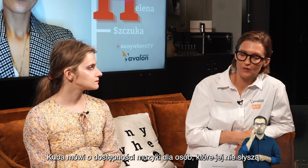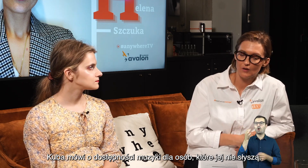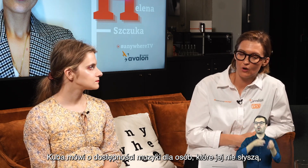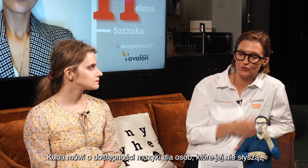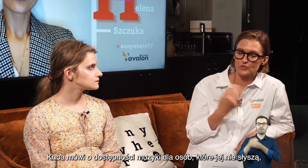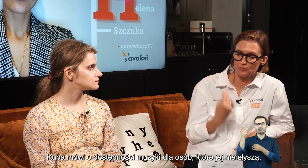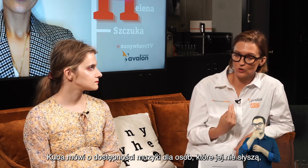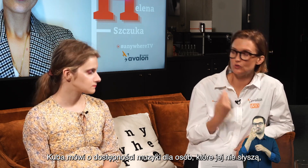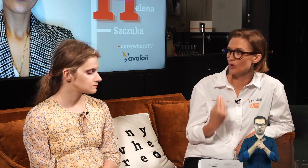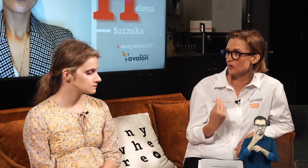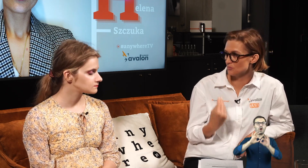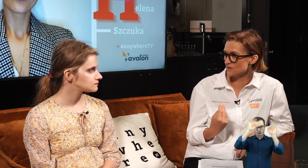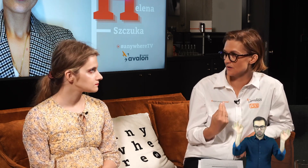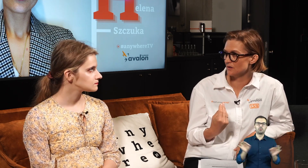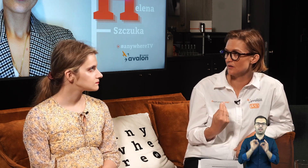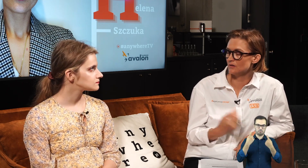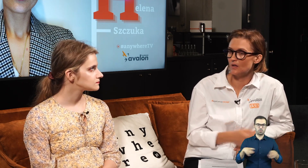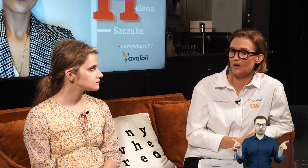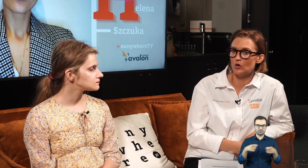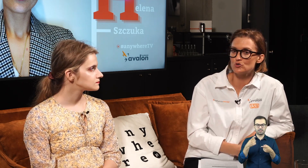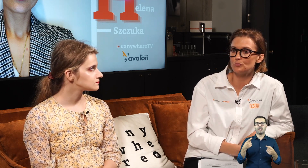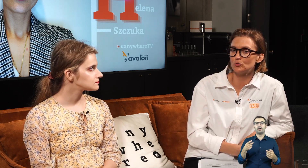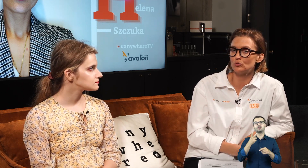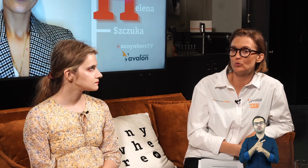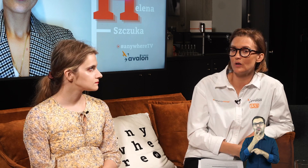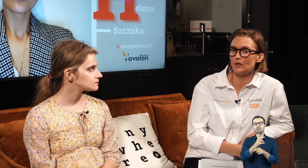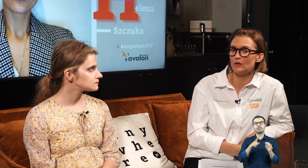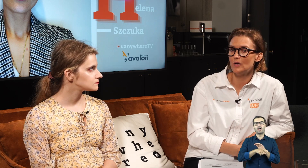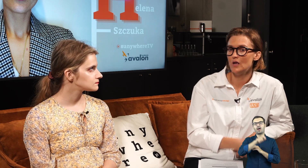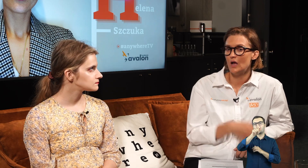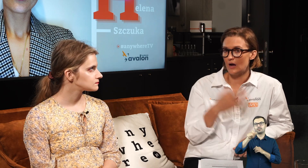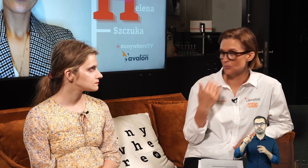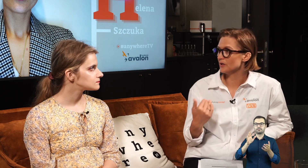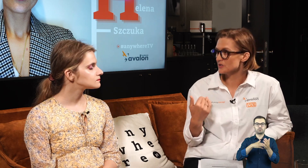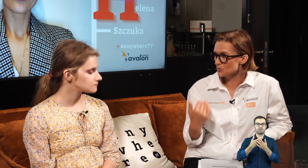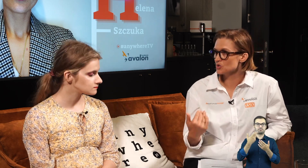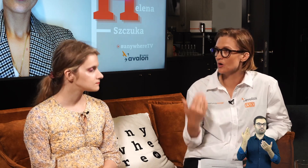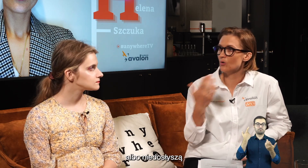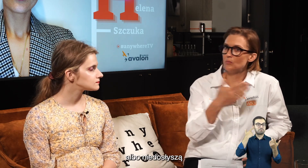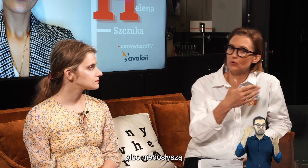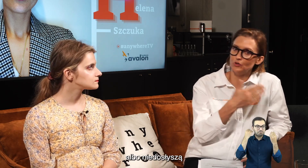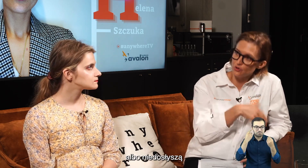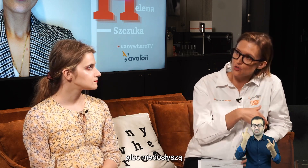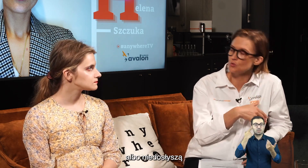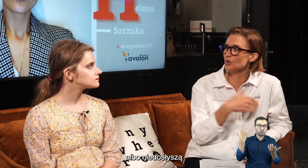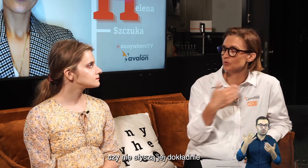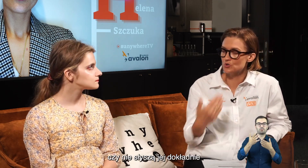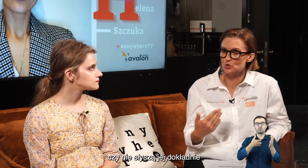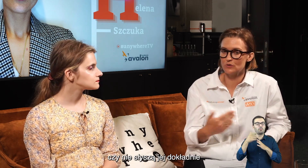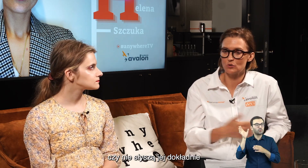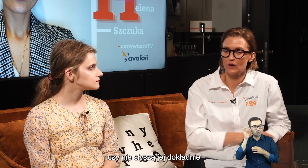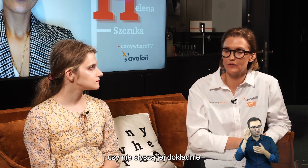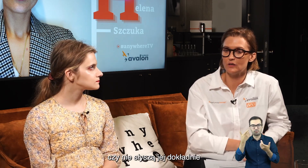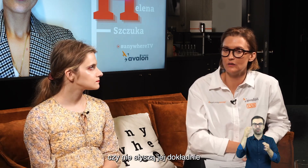o dostępności w ogóle muzyki dla osób, które albo jej nie słyszą, albo nie dosłyszą, nie